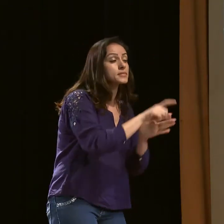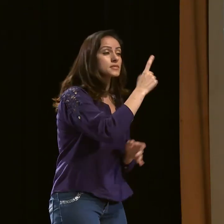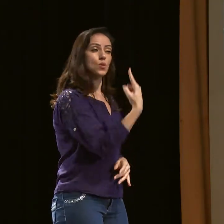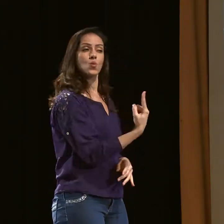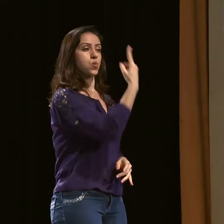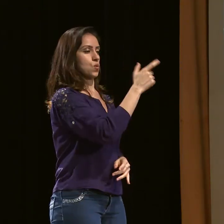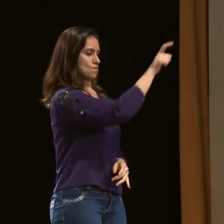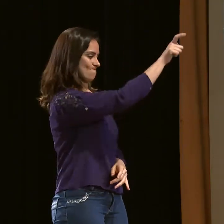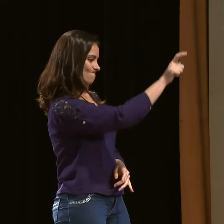eu pesquisei